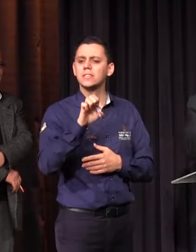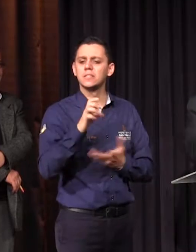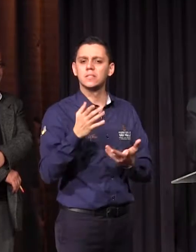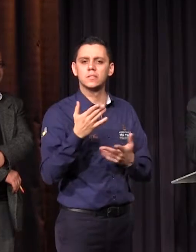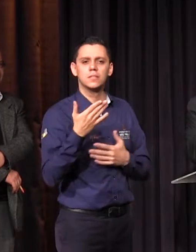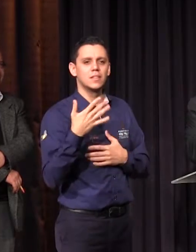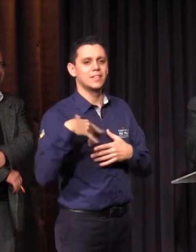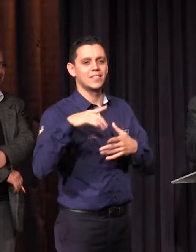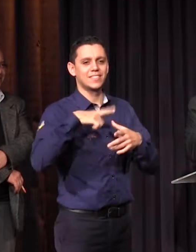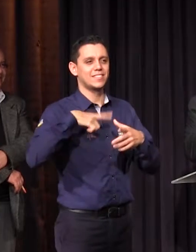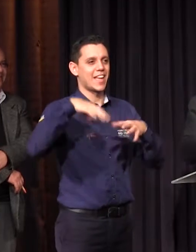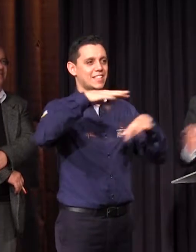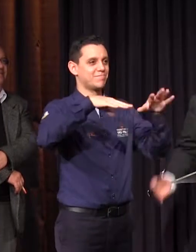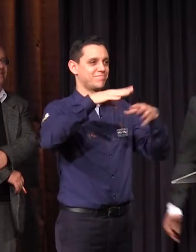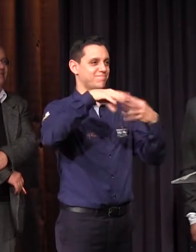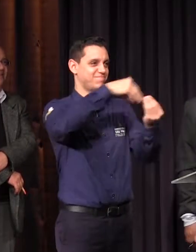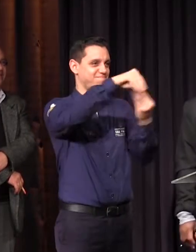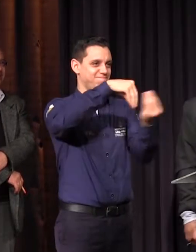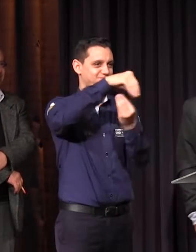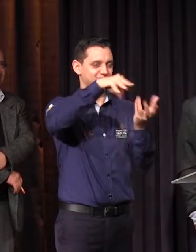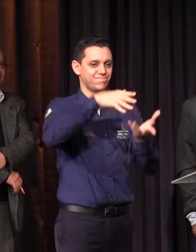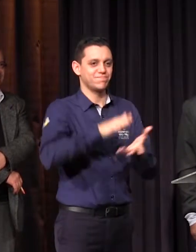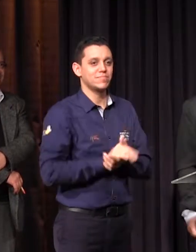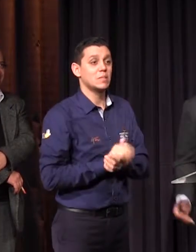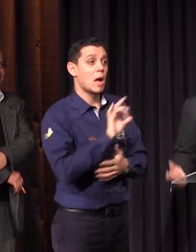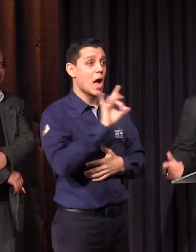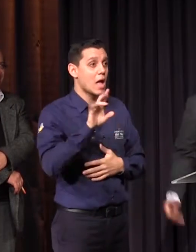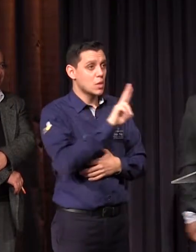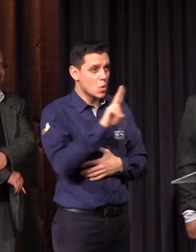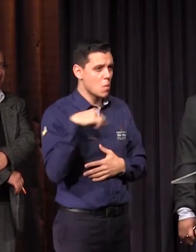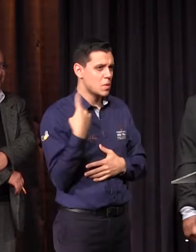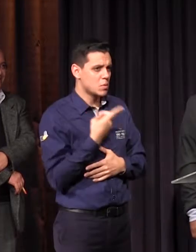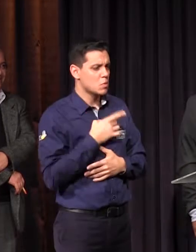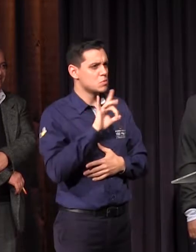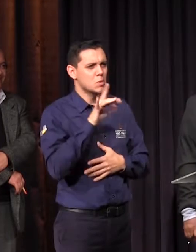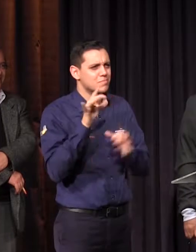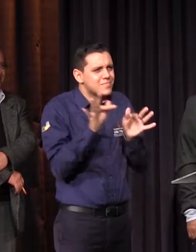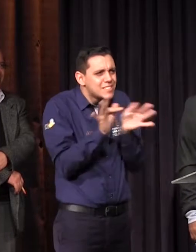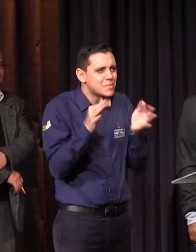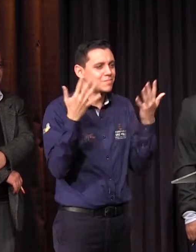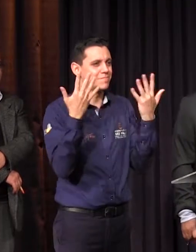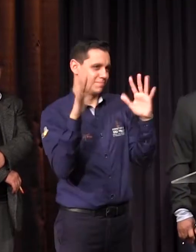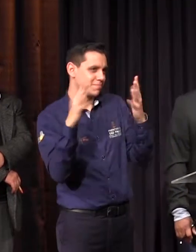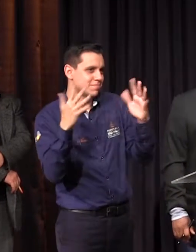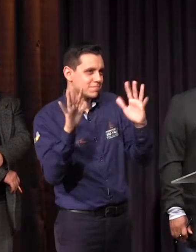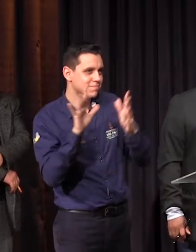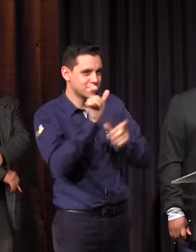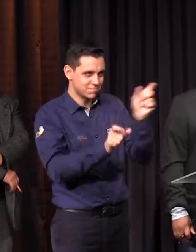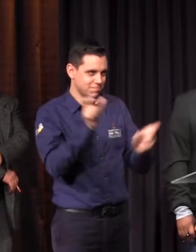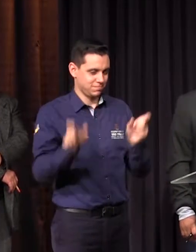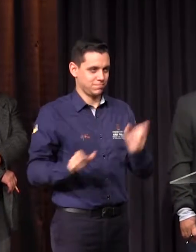eles estão espalhados na platéia então a cada nome vamos fazer uma grande prova a essas pessoas